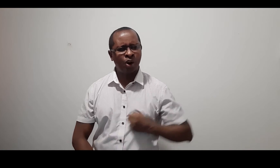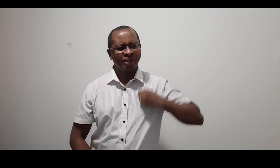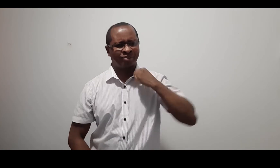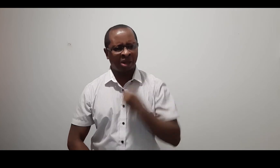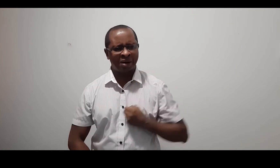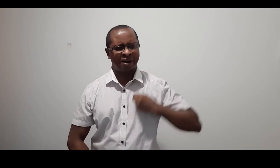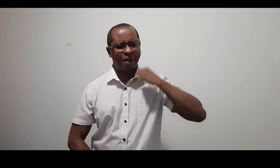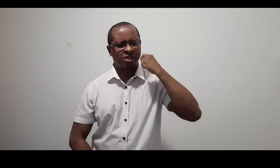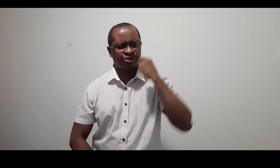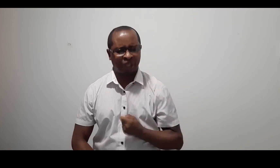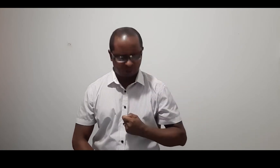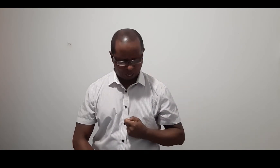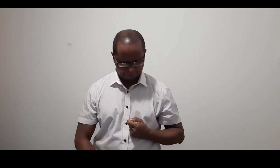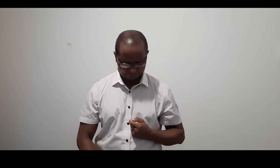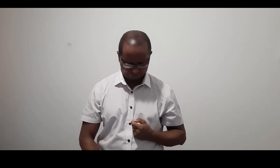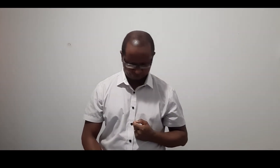ny tenin'andriamanitra velona.